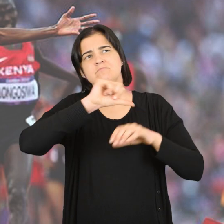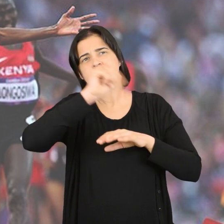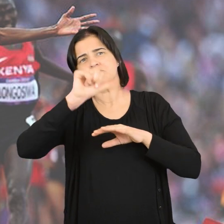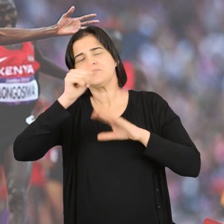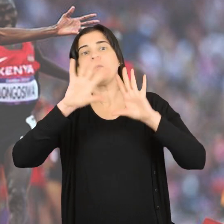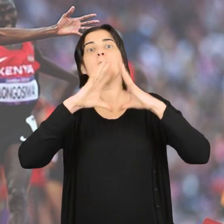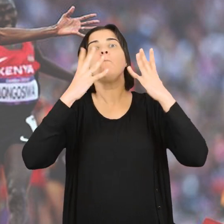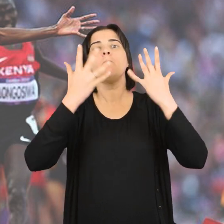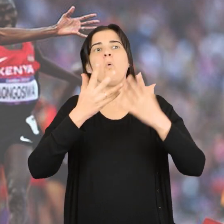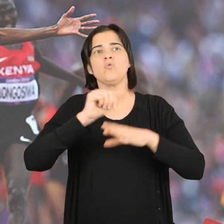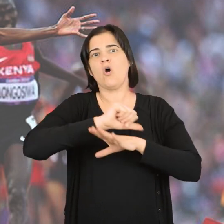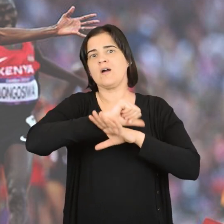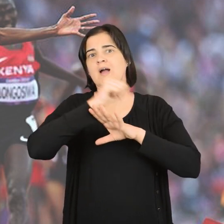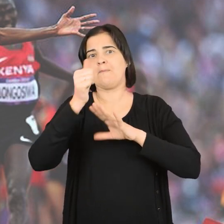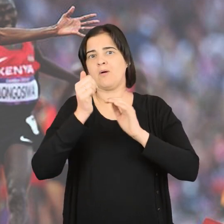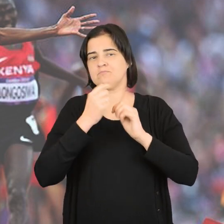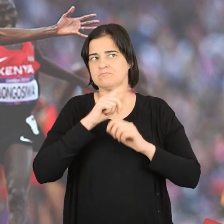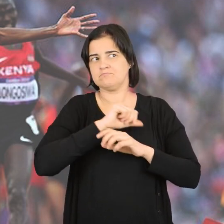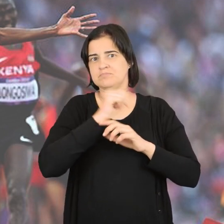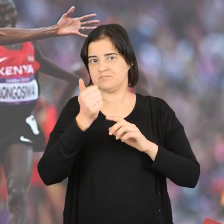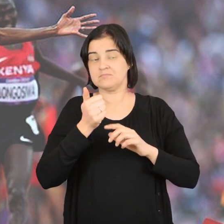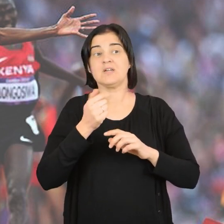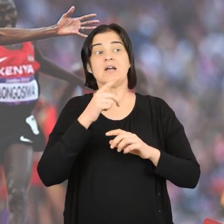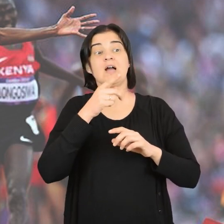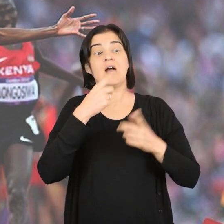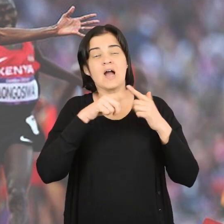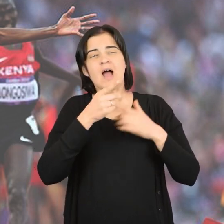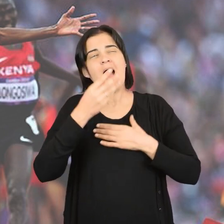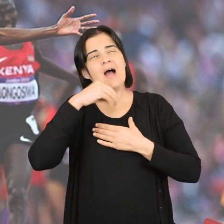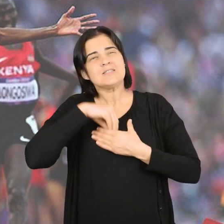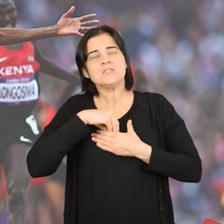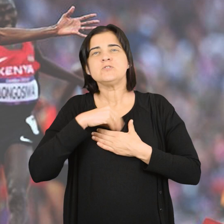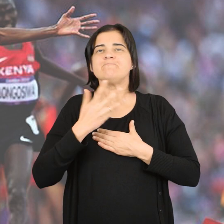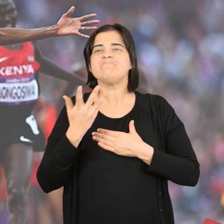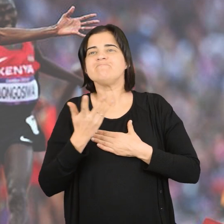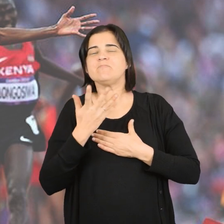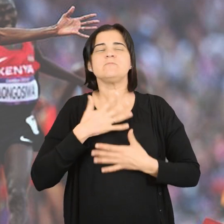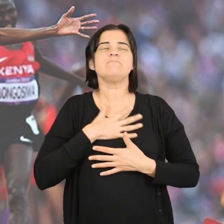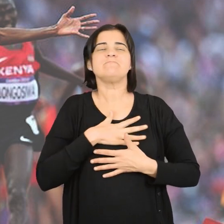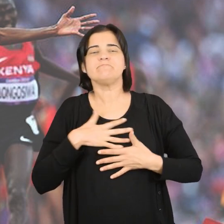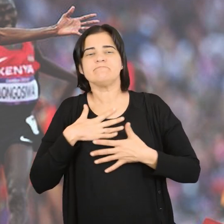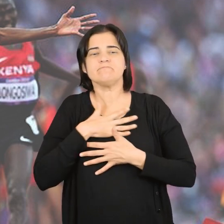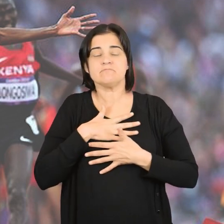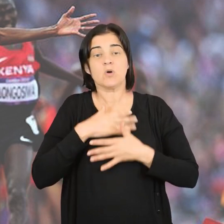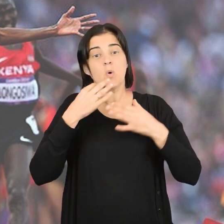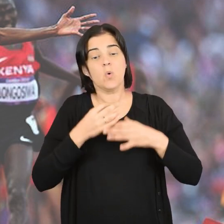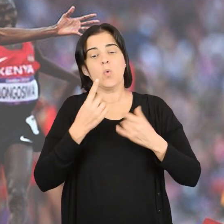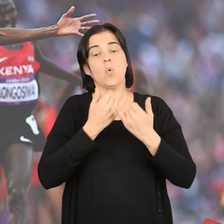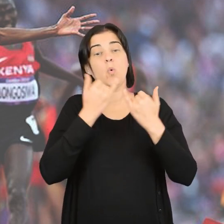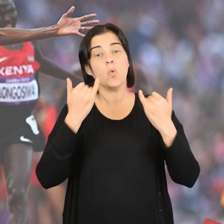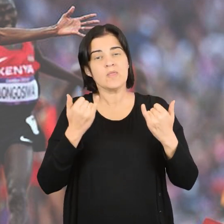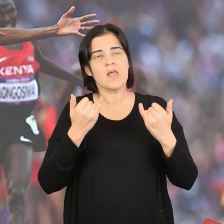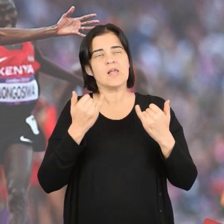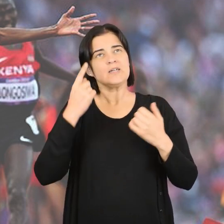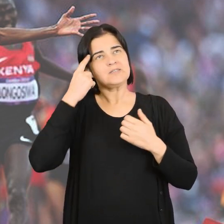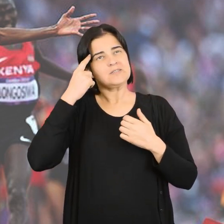consagró seis veces campeón del mundo sin embargo algo dentro suyo no